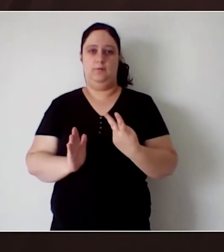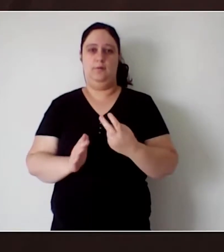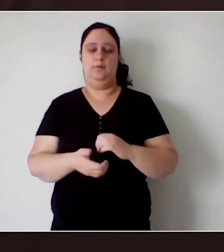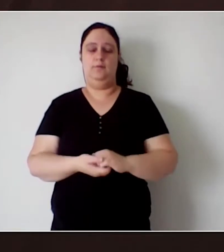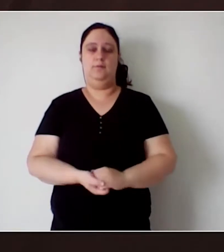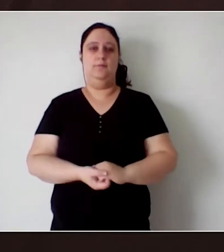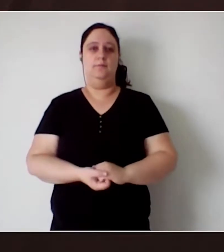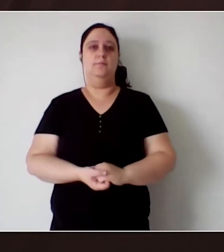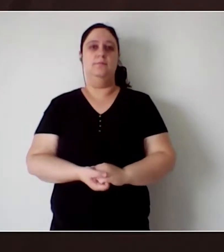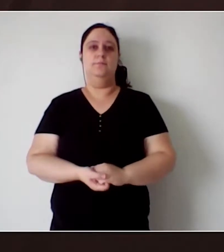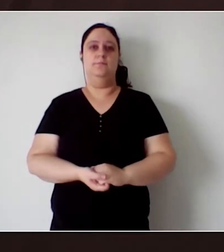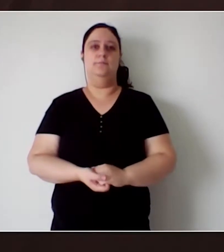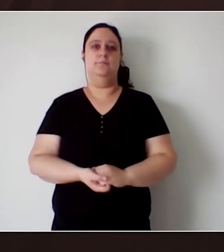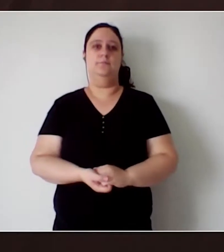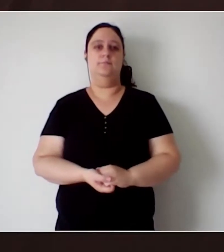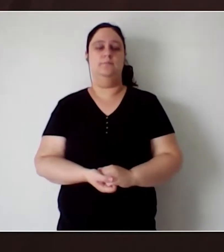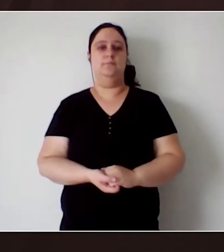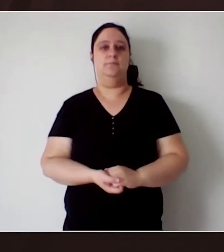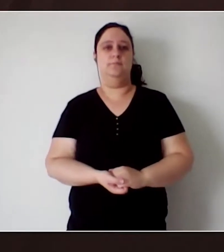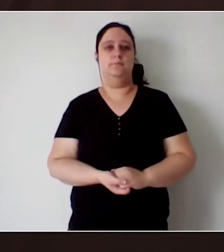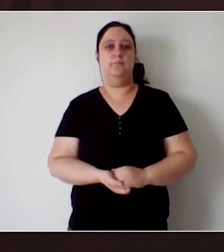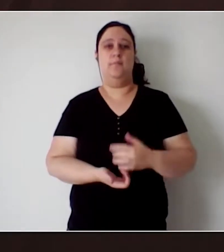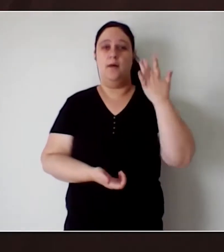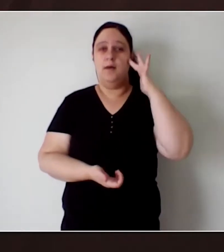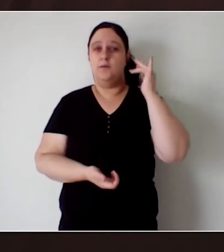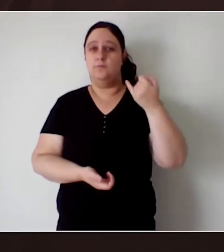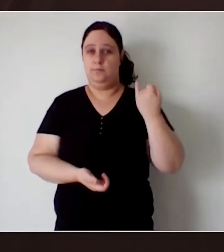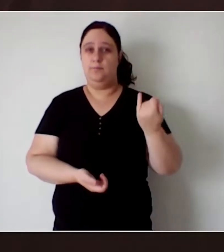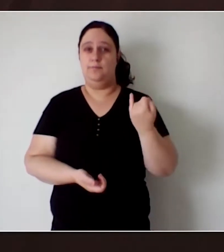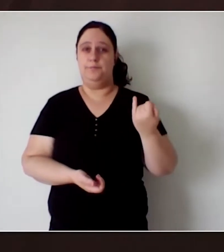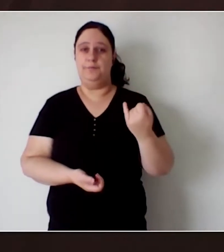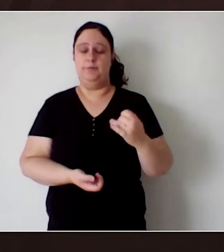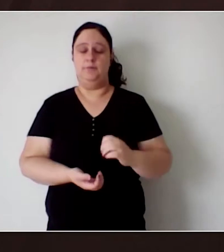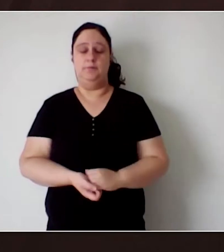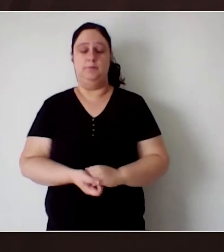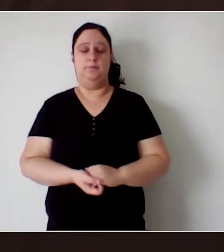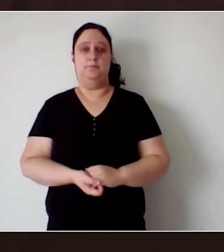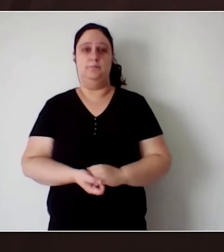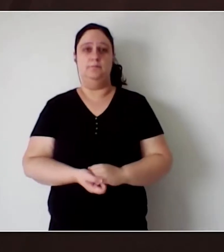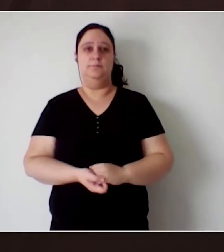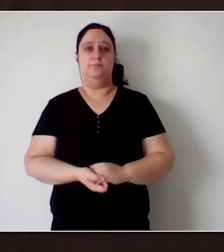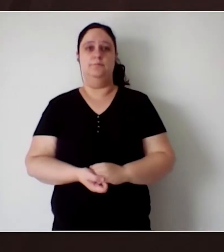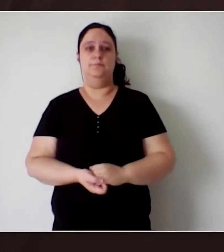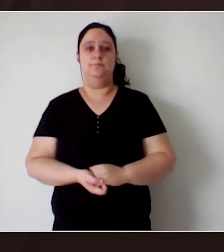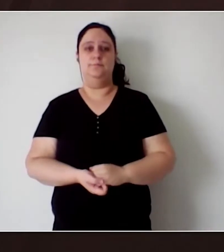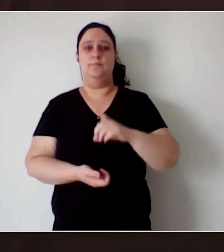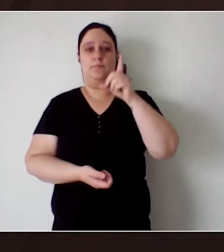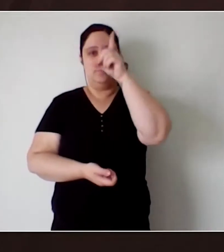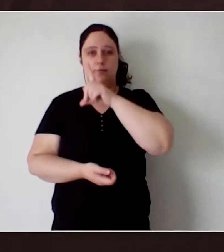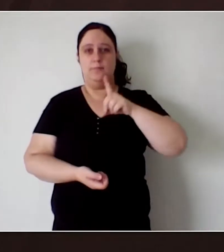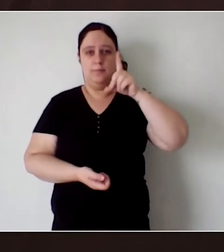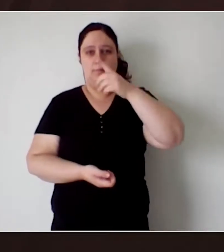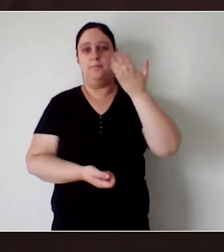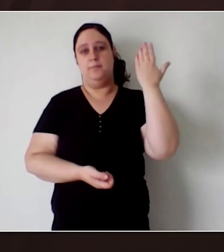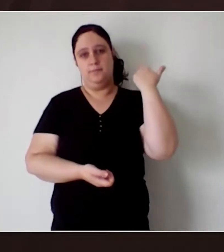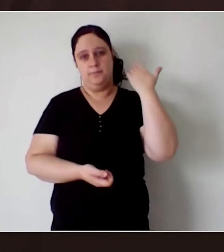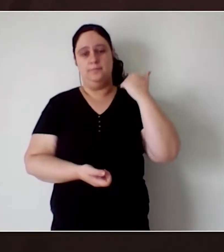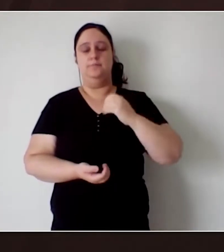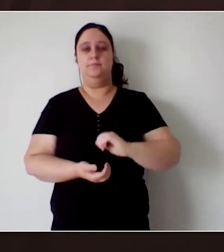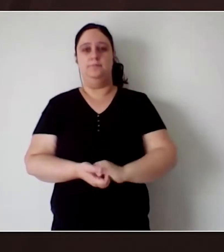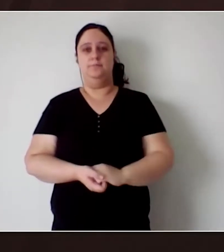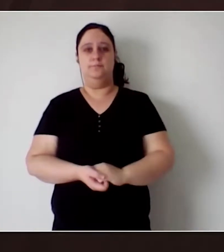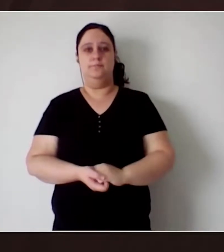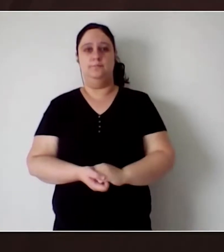Eu acho muito importante isso, embora já falei no domingo passado. E perseveravam.